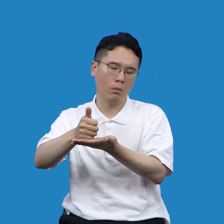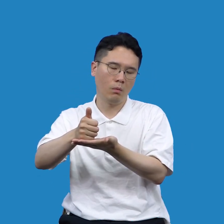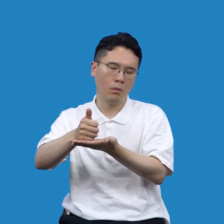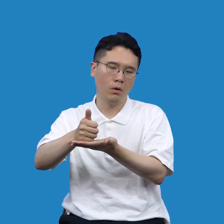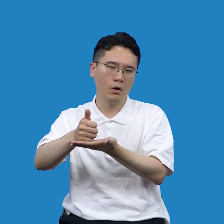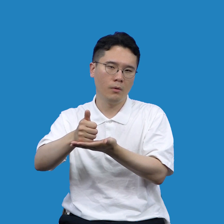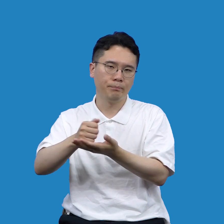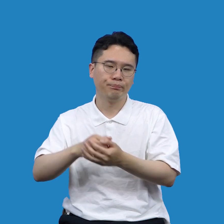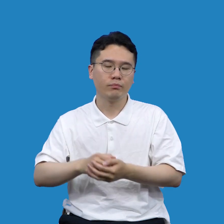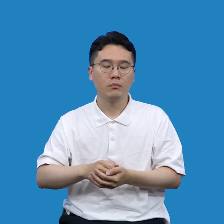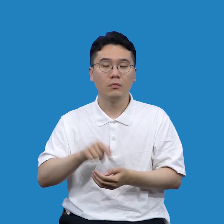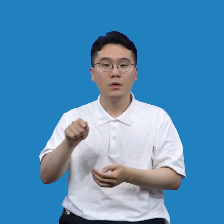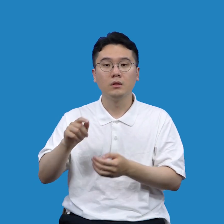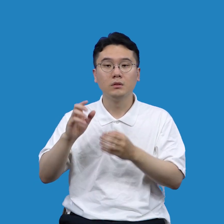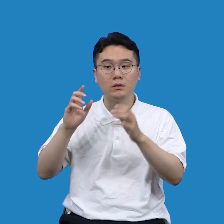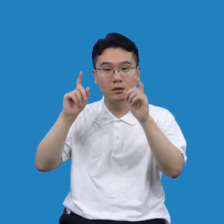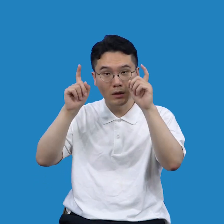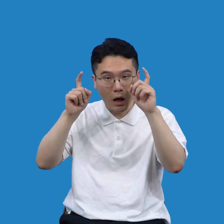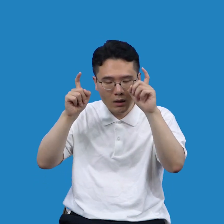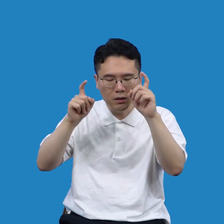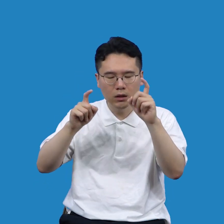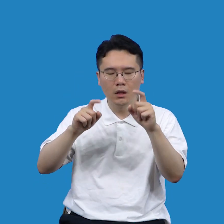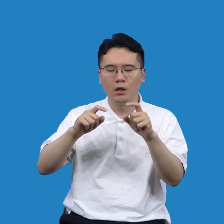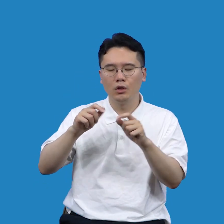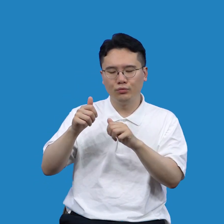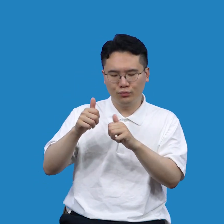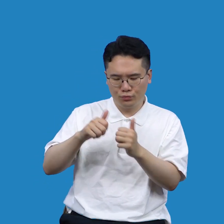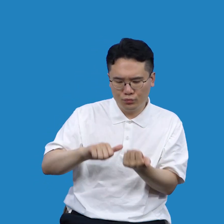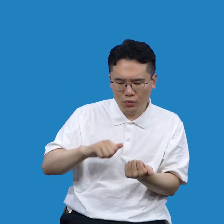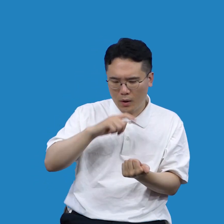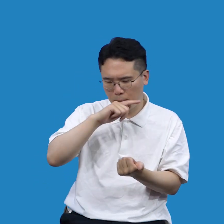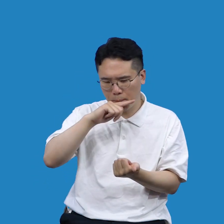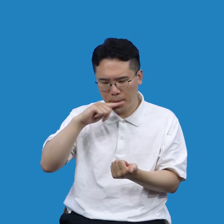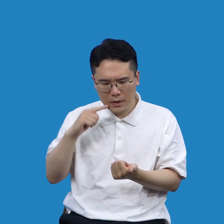양이 희생하여 피가 흘려지고 뿌려진 것처럼